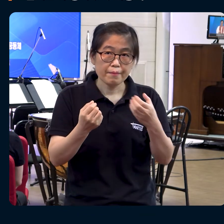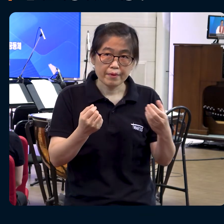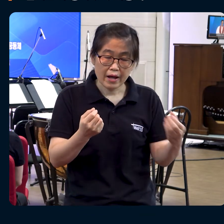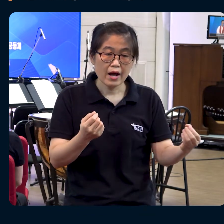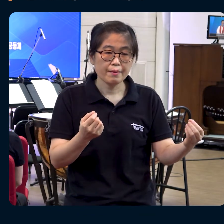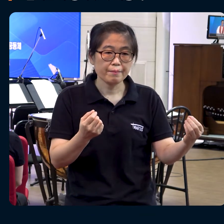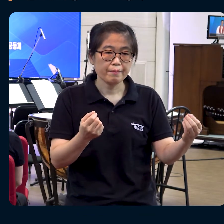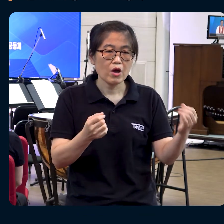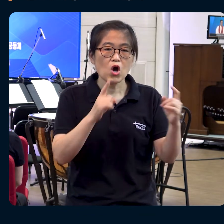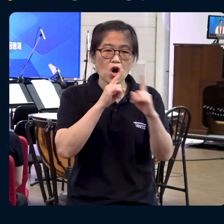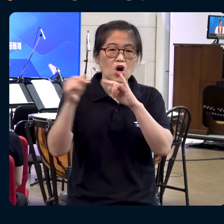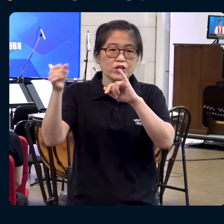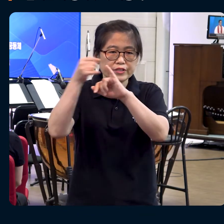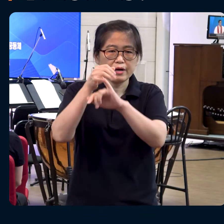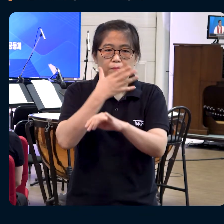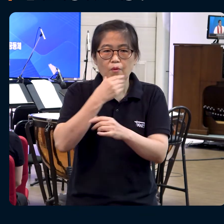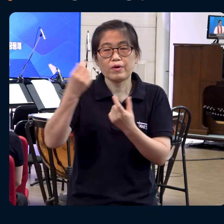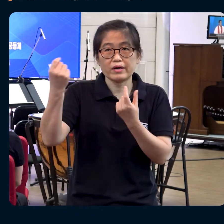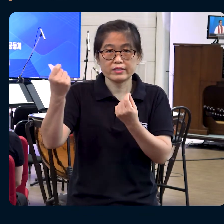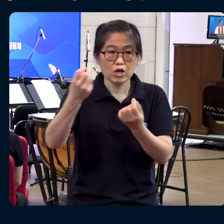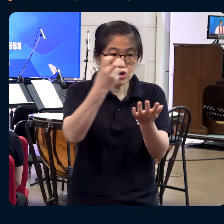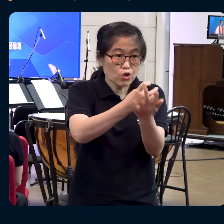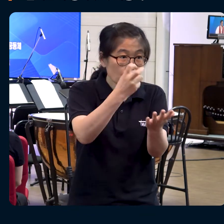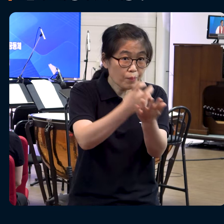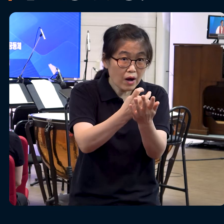그 출발이 바로 아브라함의 언약이에요.